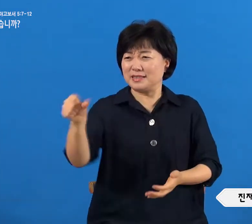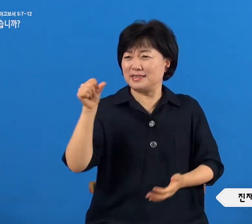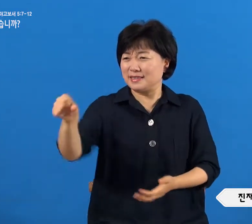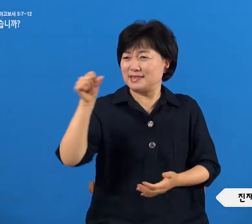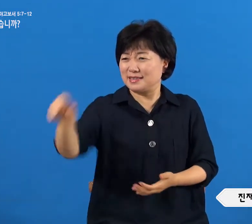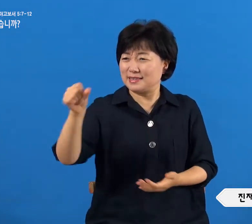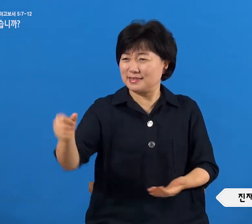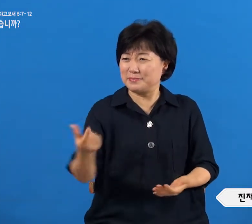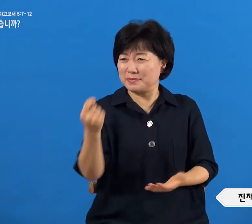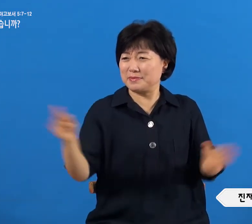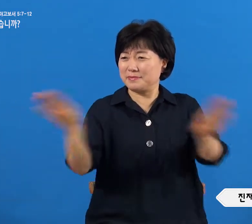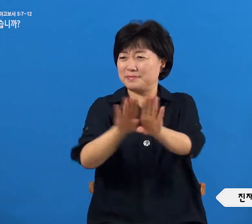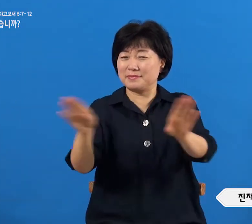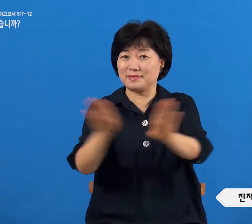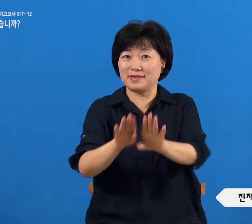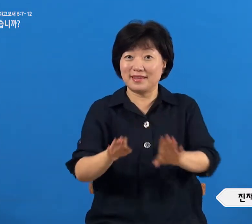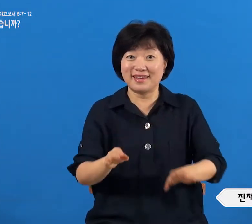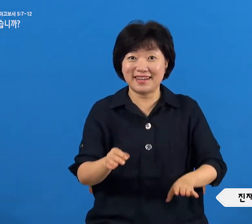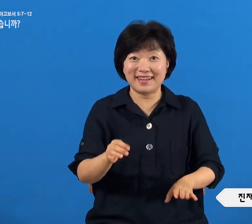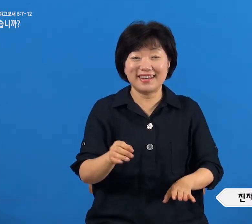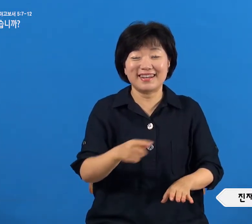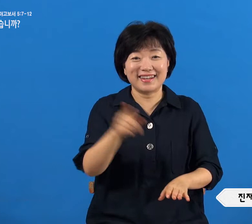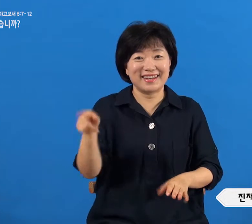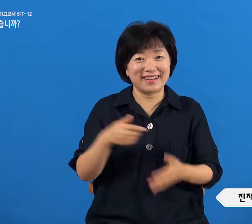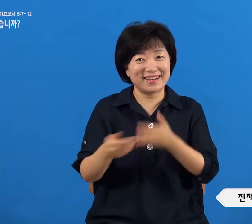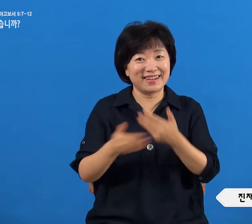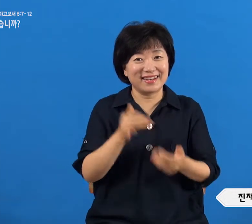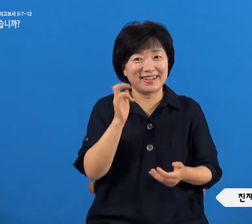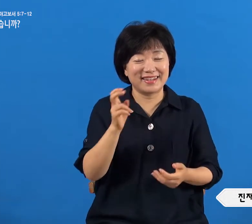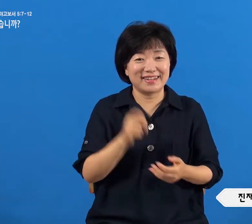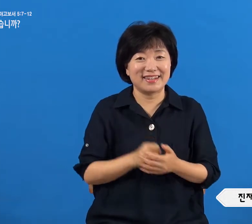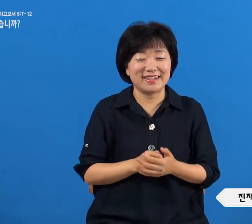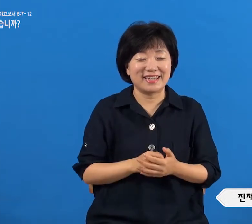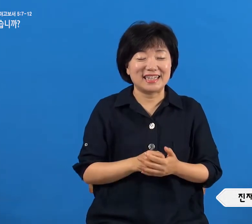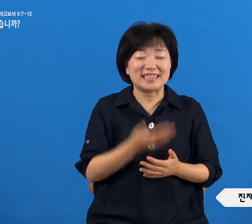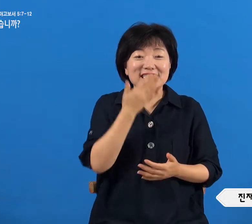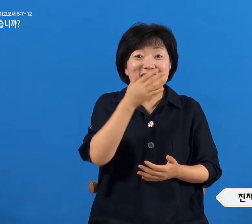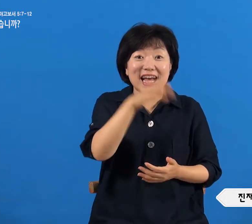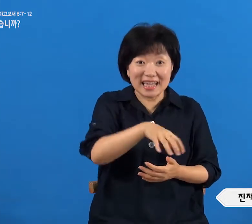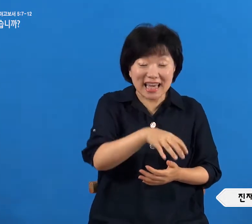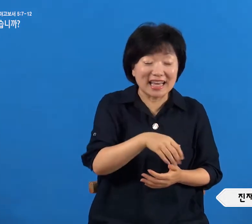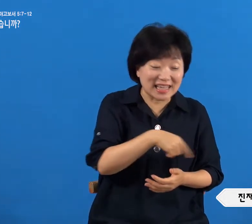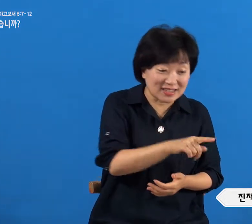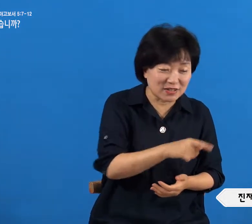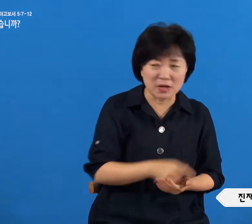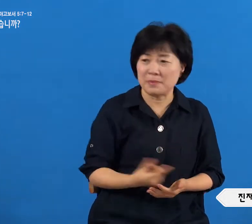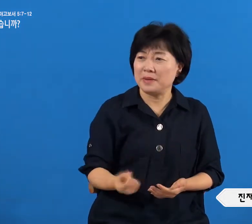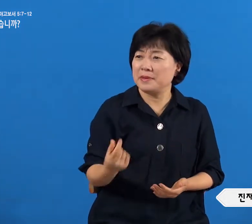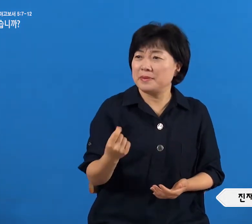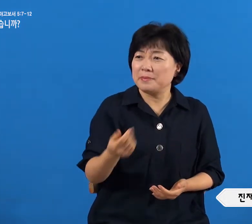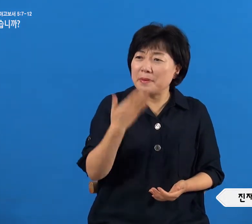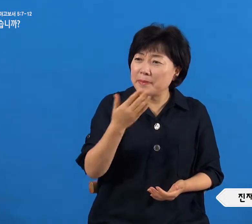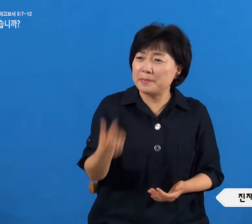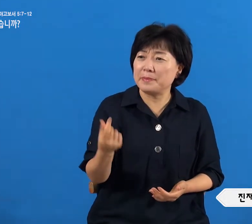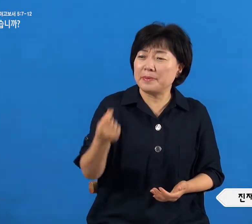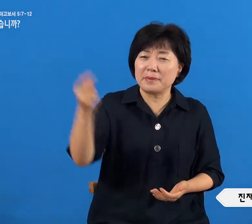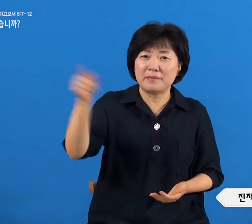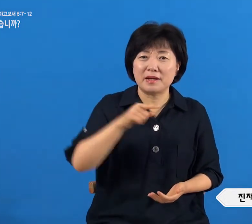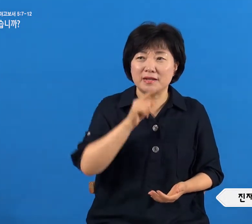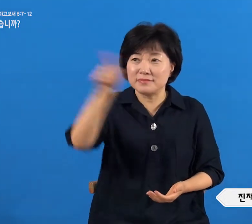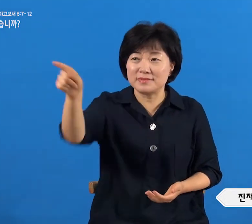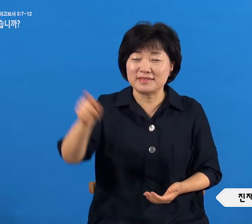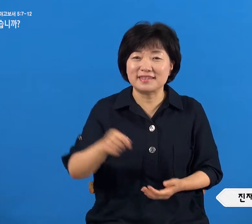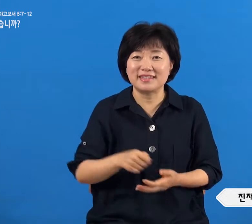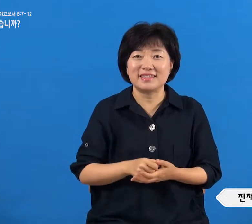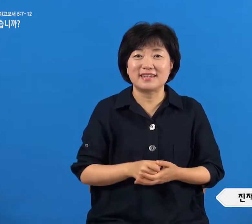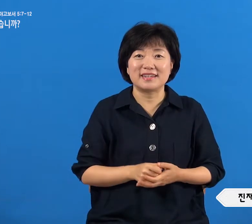누르는 경험을 해보신 적 있는지 모르겠습니다. 우리는 식당에 가서도 빨리빨리를 이야기합니다. 가자마자